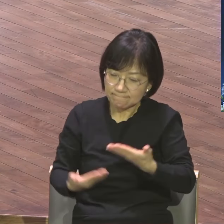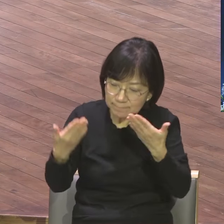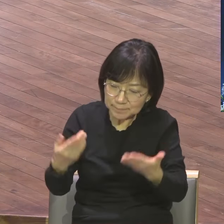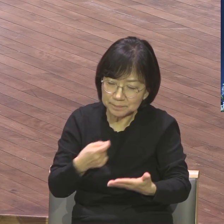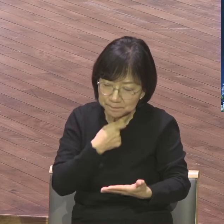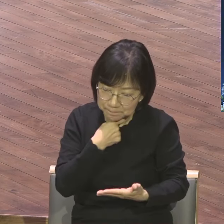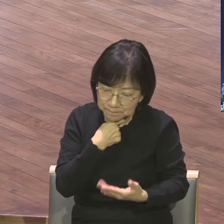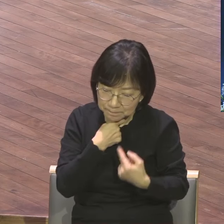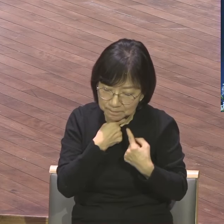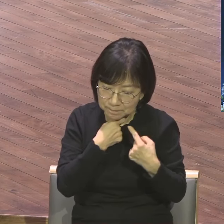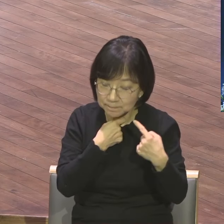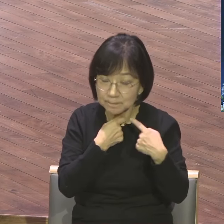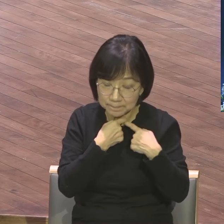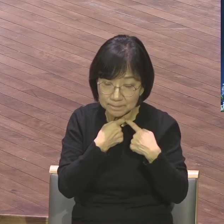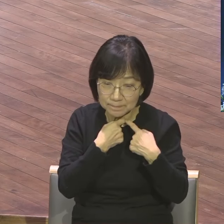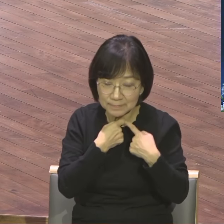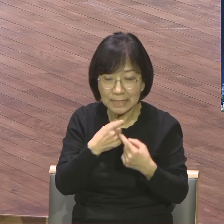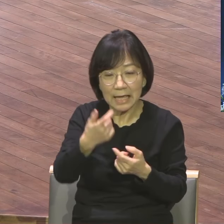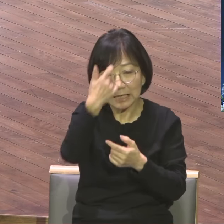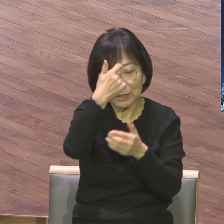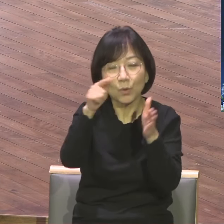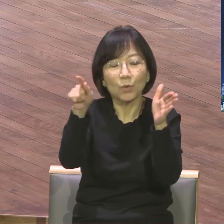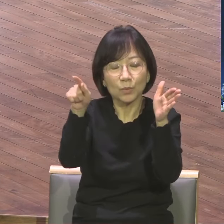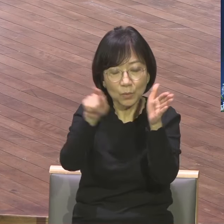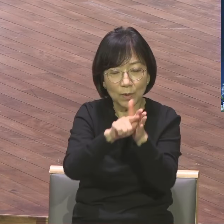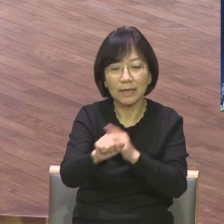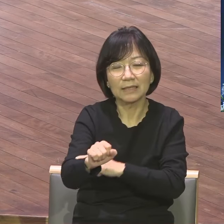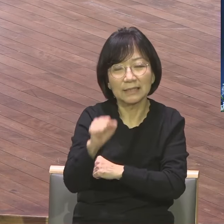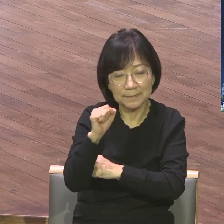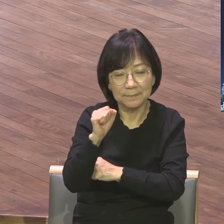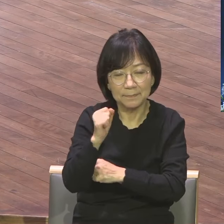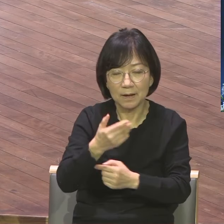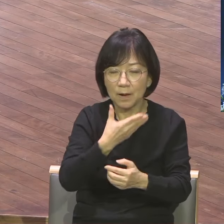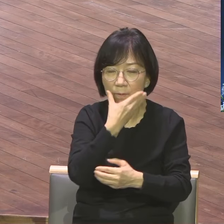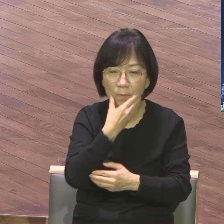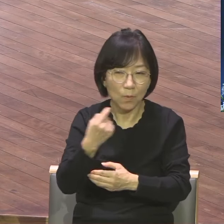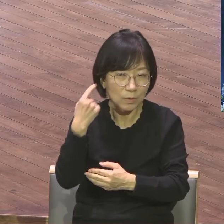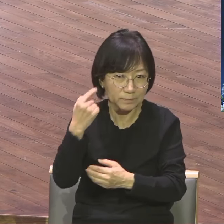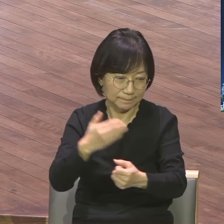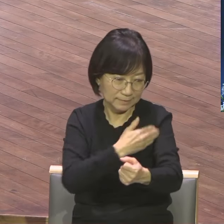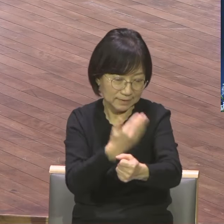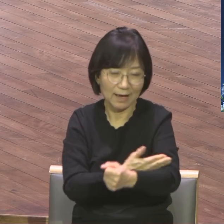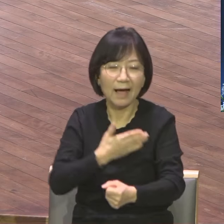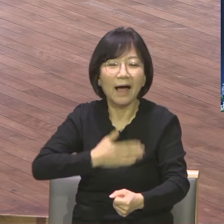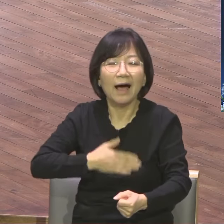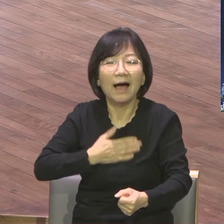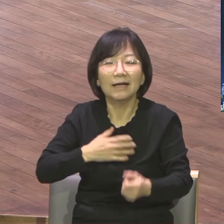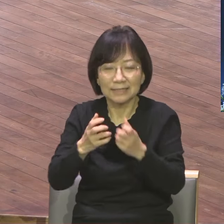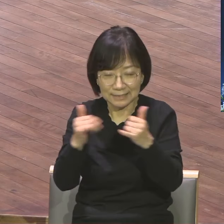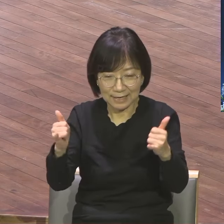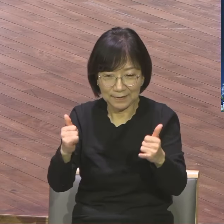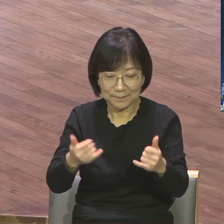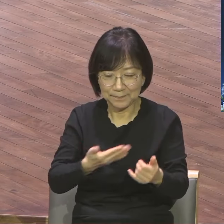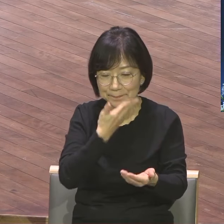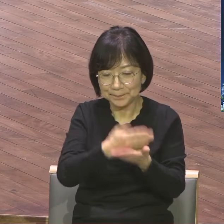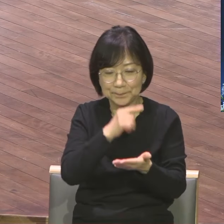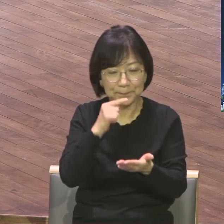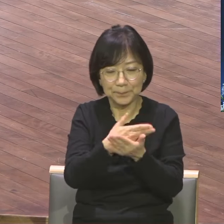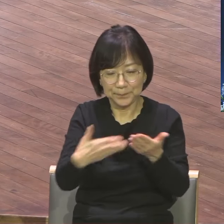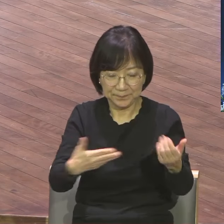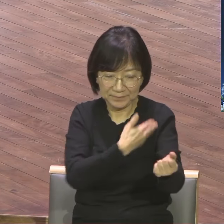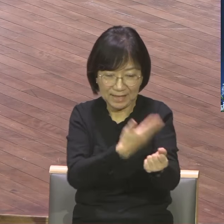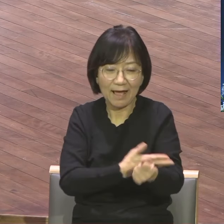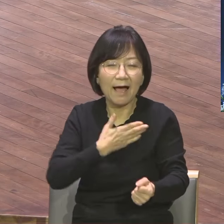이것이 기독교의 힘입니다. 이게 복음의 능력을 아는 자의 힘이에요. 보혈의 능력을 아는 자의 힘입니다.